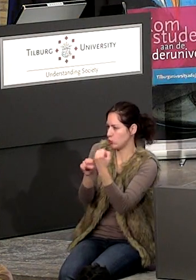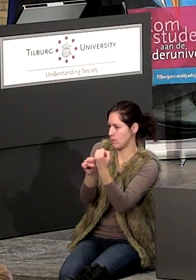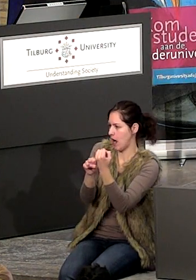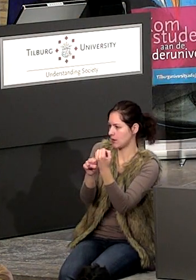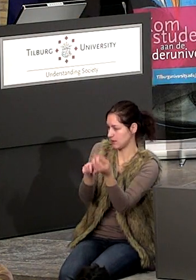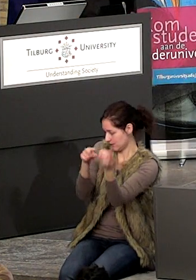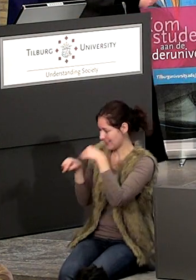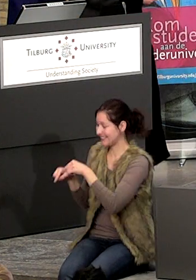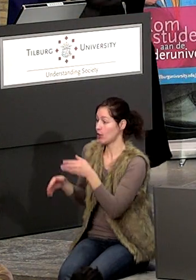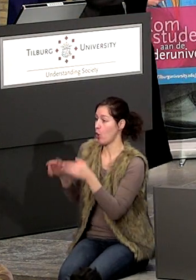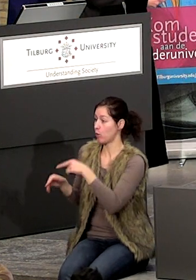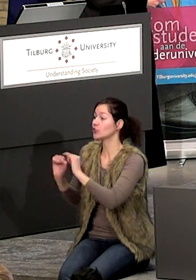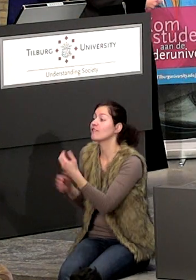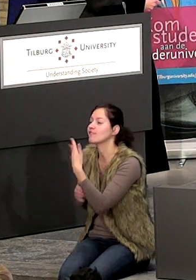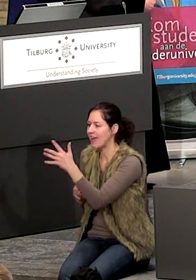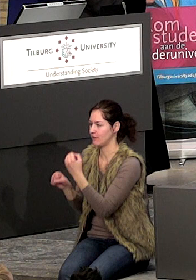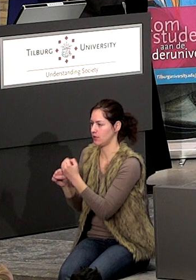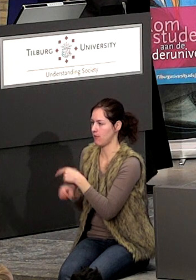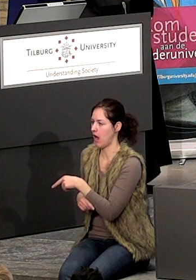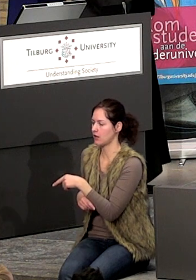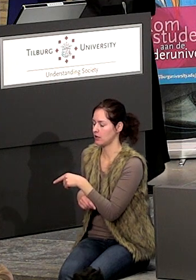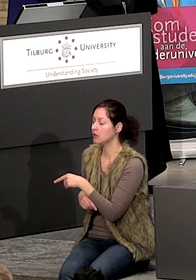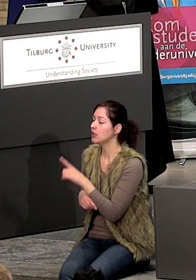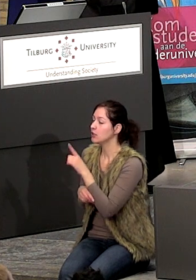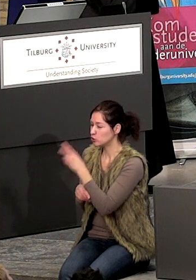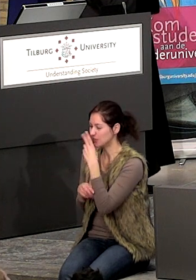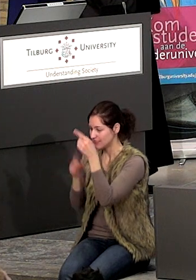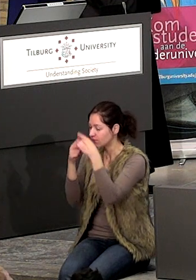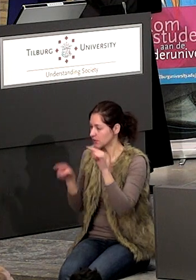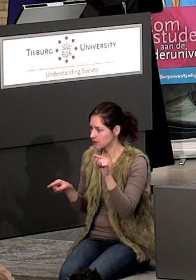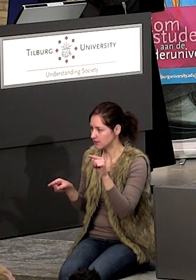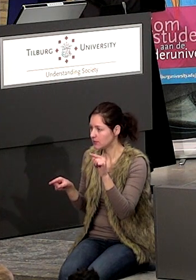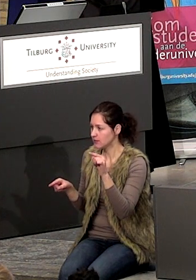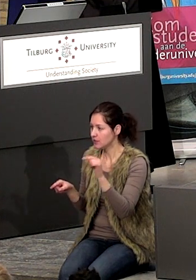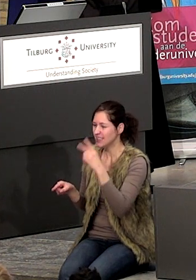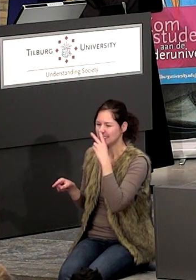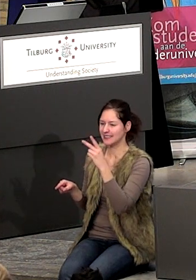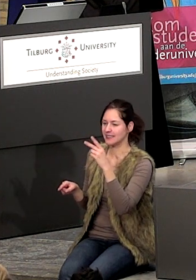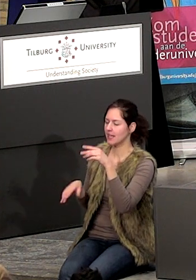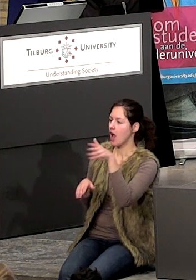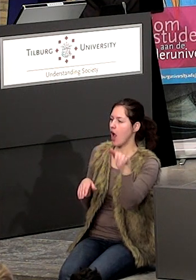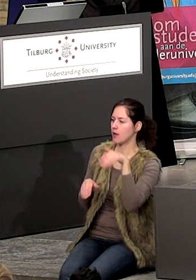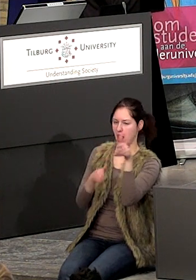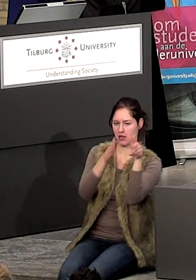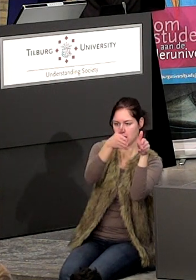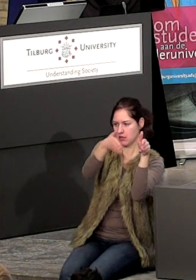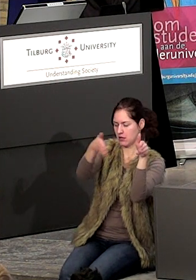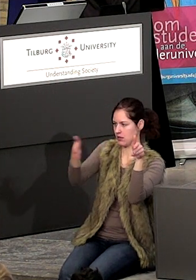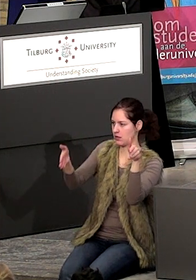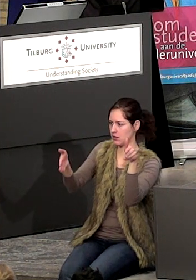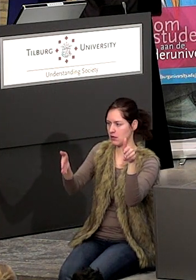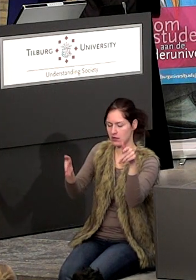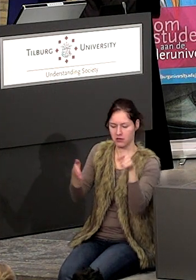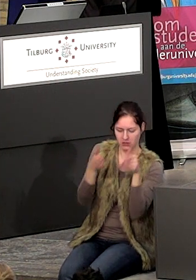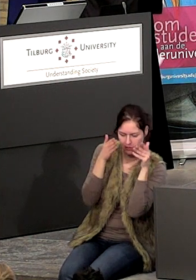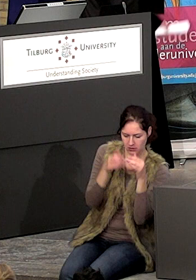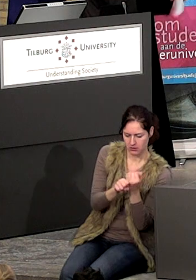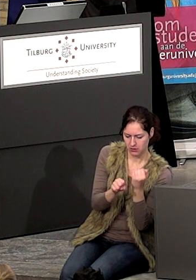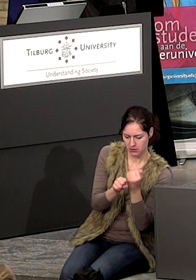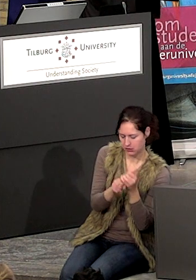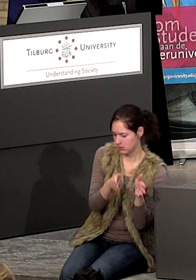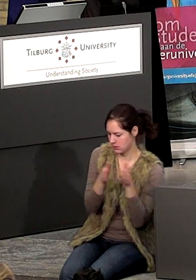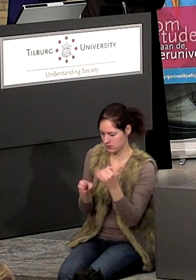Ja? Dus wat je ziet, is dat je ziet ze hier ook staan, hè? Ze staan allemaal naast elkaar en de een staat het een te maken en de ander staat het ander te maken